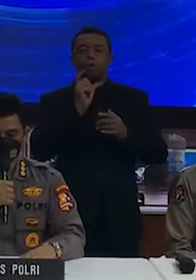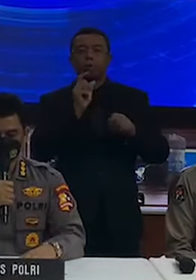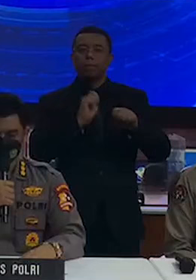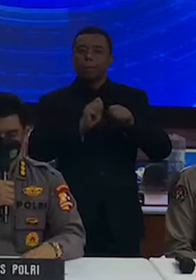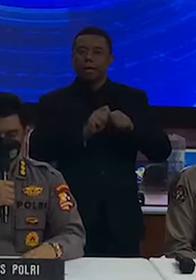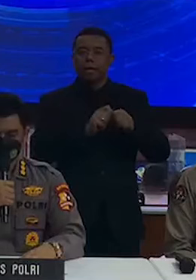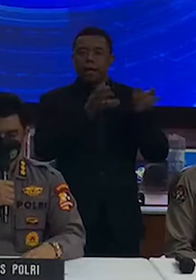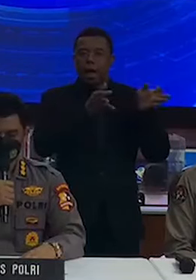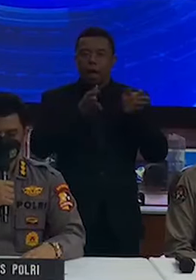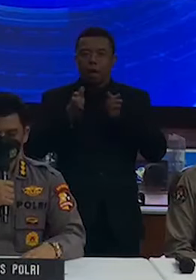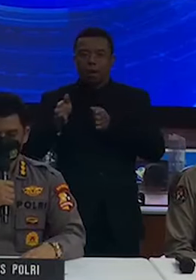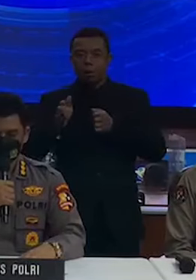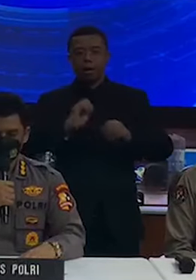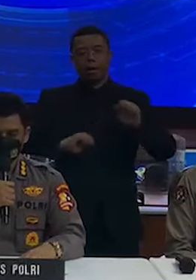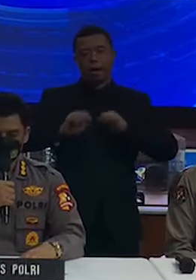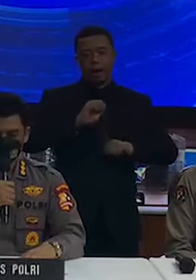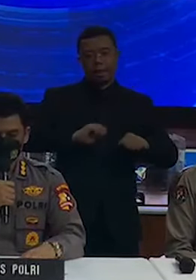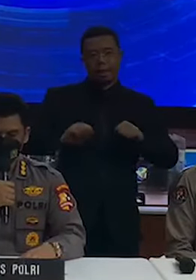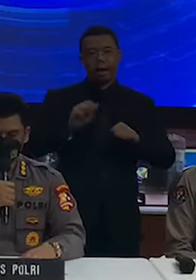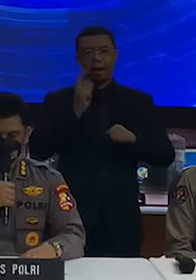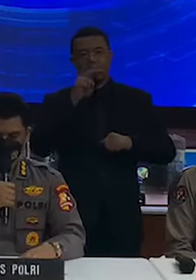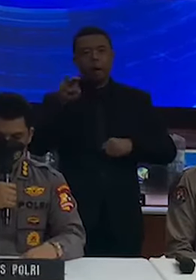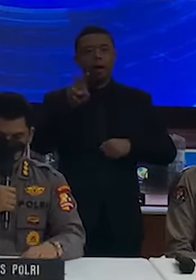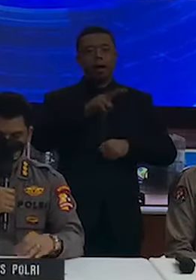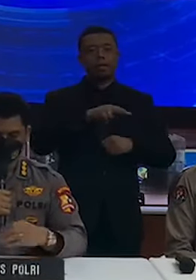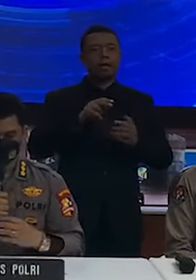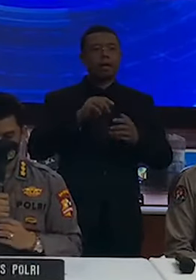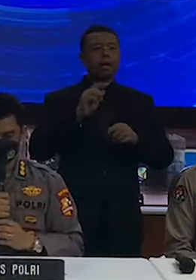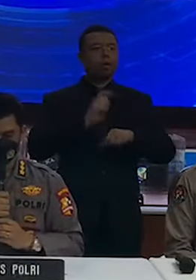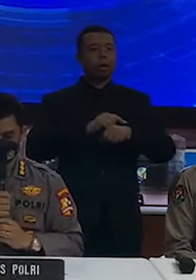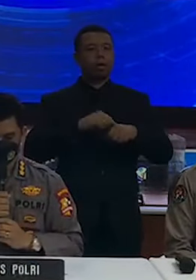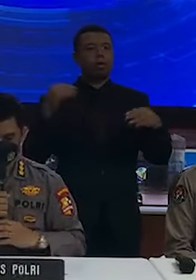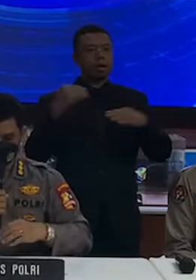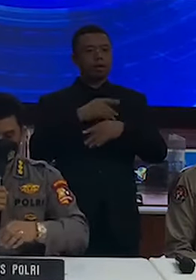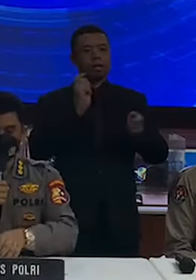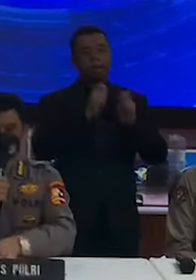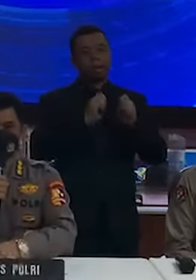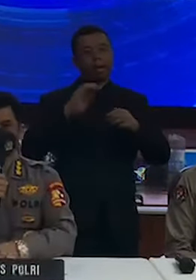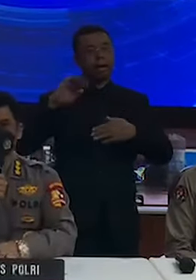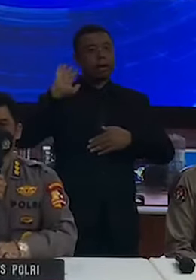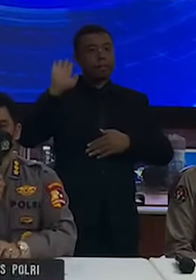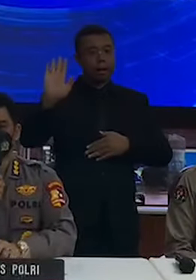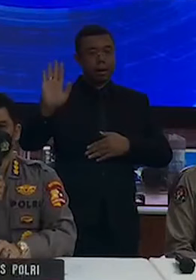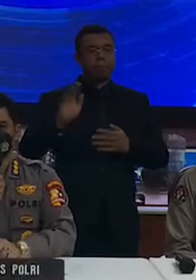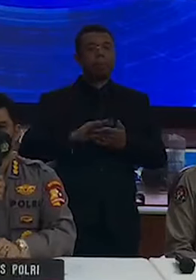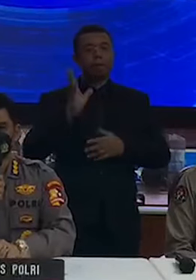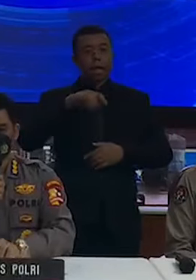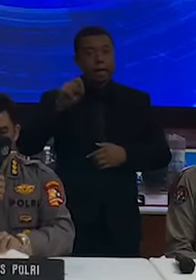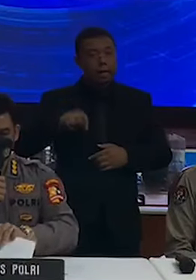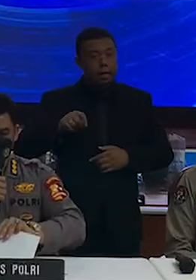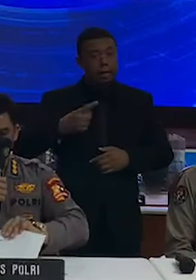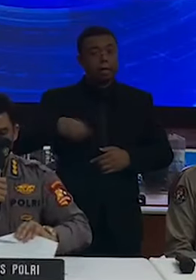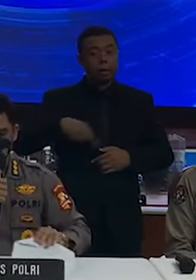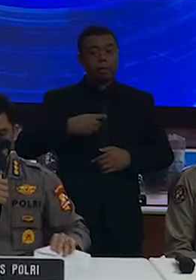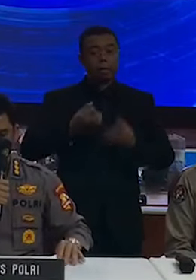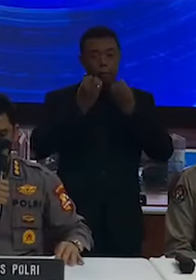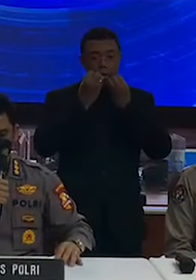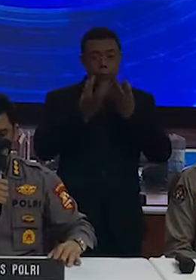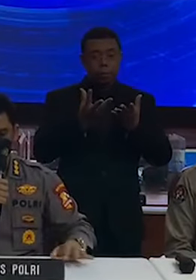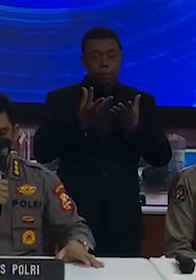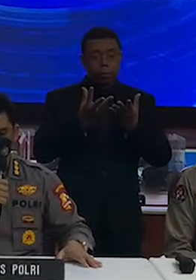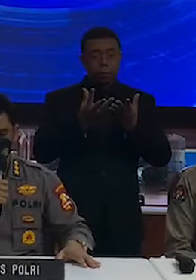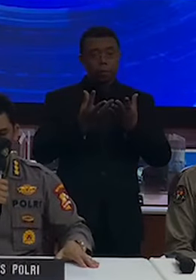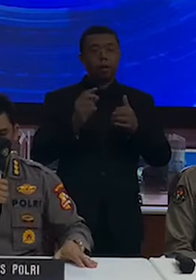perbaikan kegiatan operasi ketupat yang ke depan. Dan pada hari ini kami akan